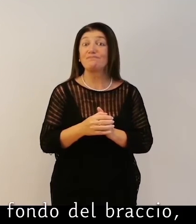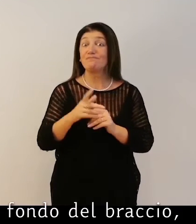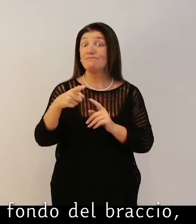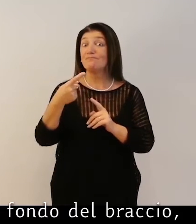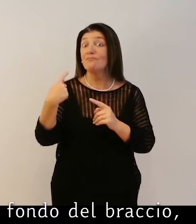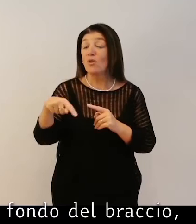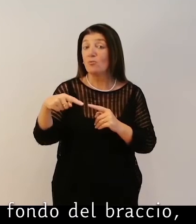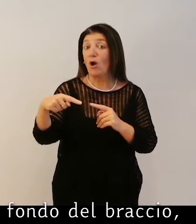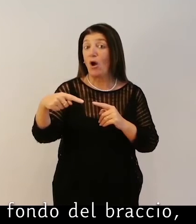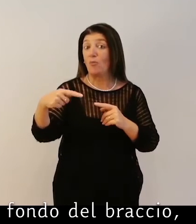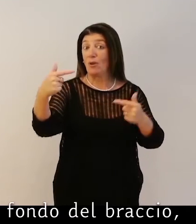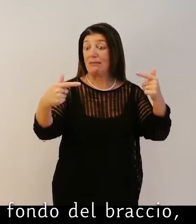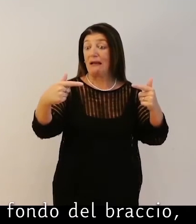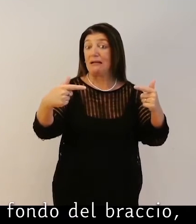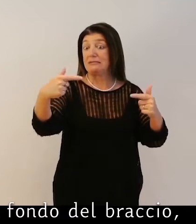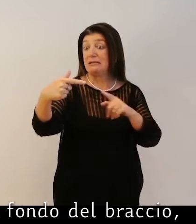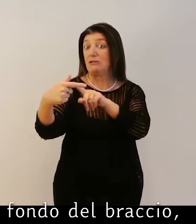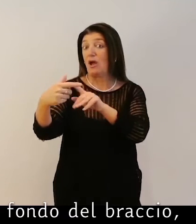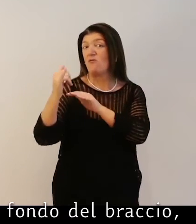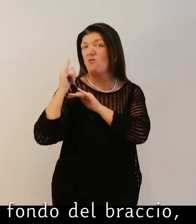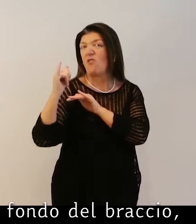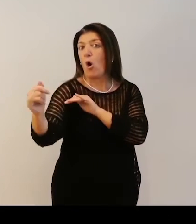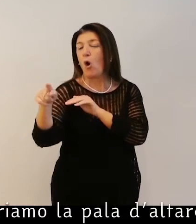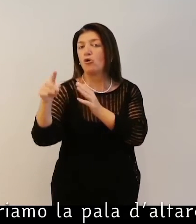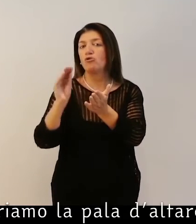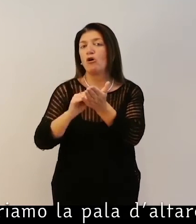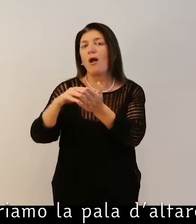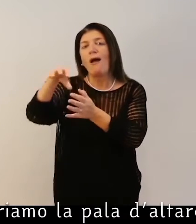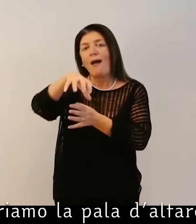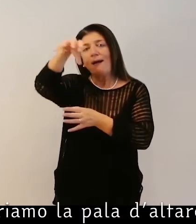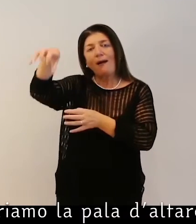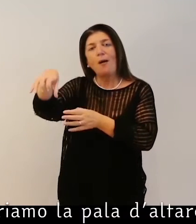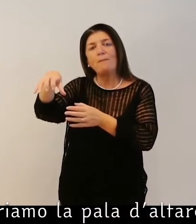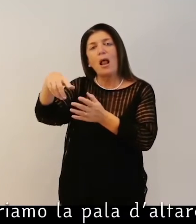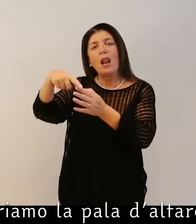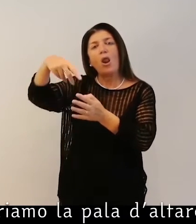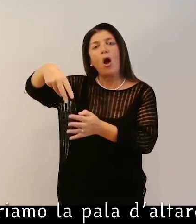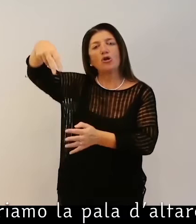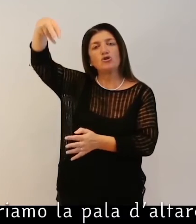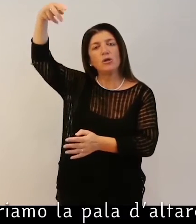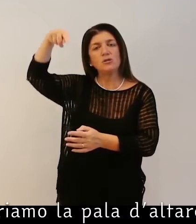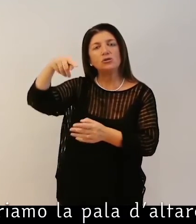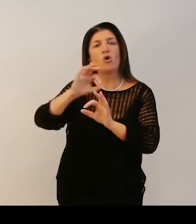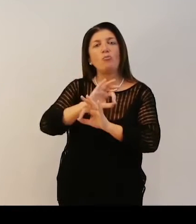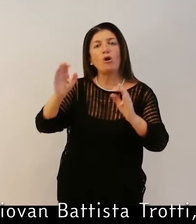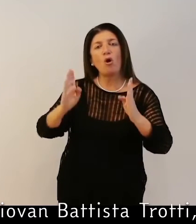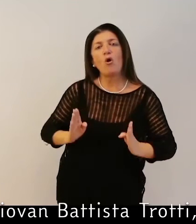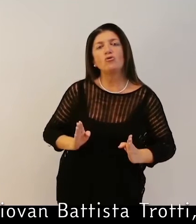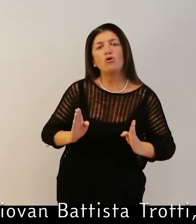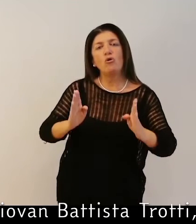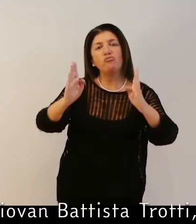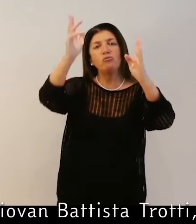Al fondo del braccio, nella Cappella dell'Ascensione, ammiriamo la pala d'altare con l'Ascensione